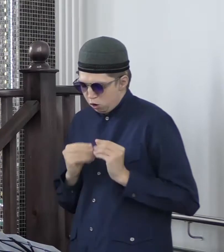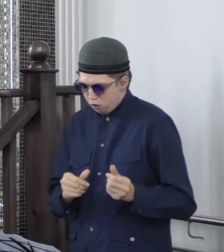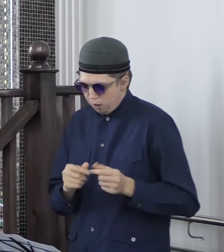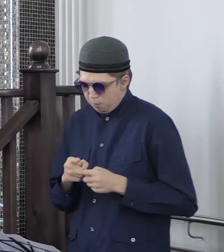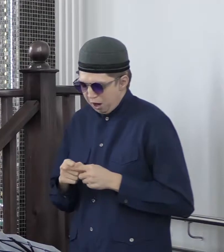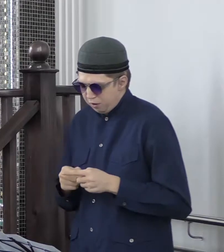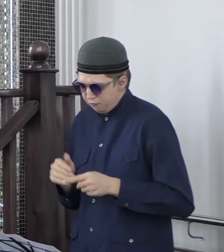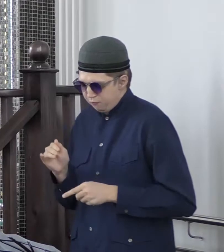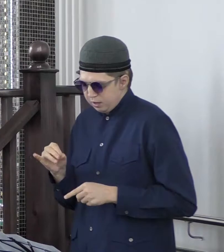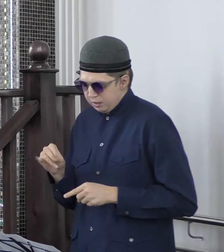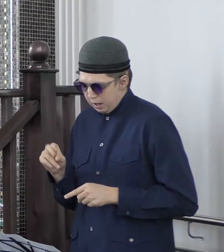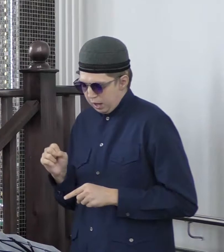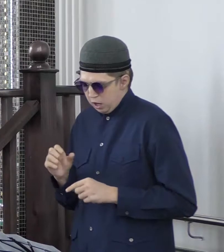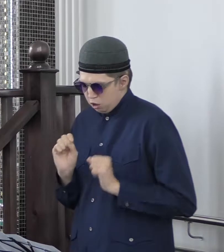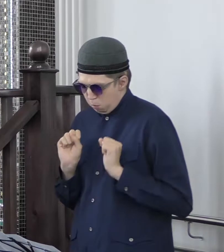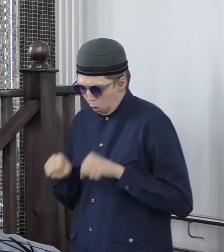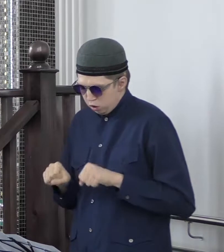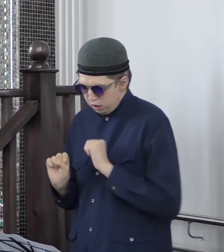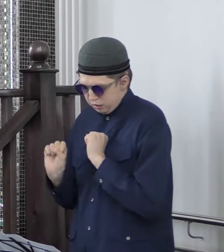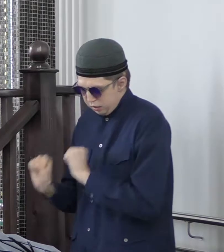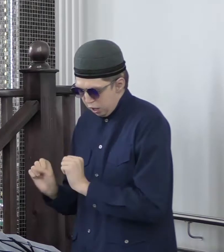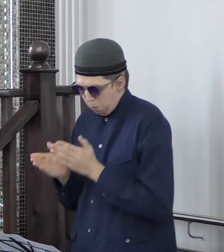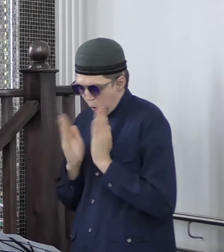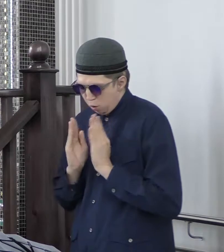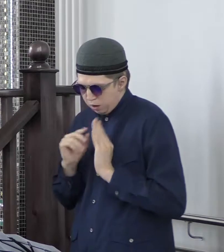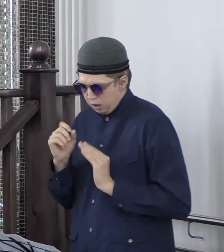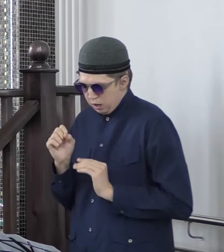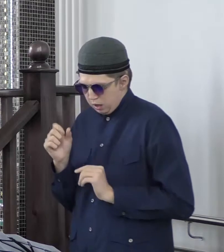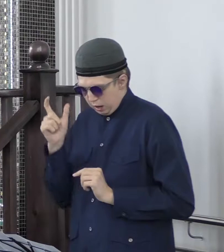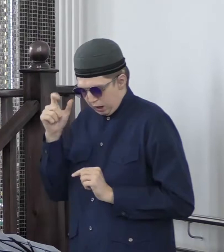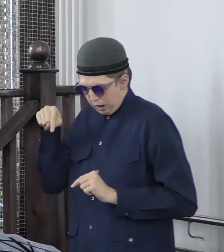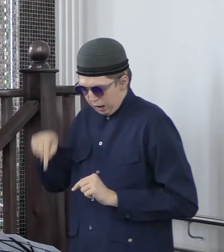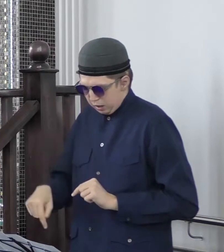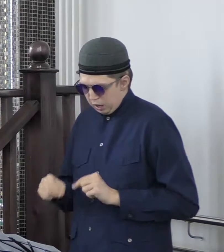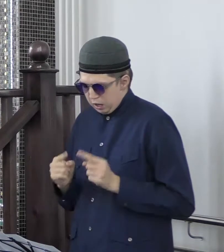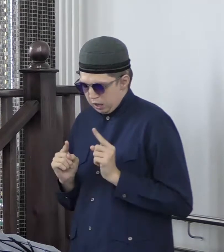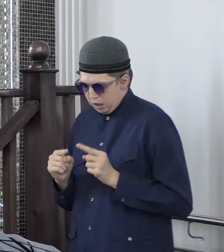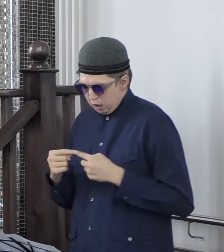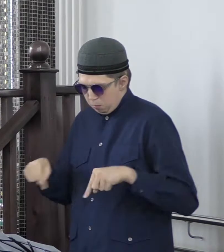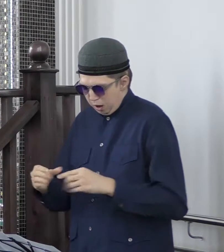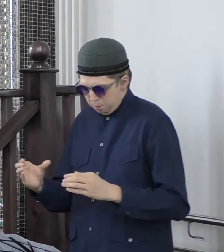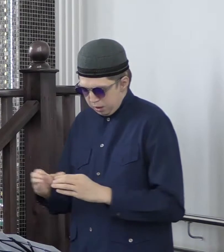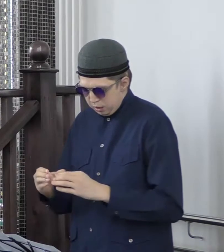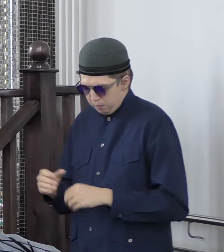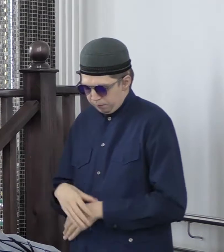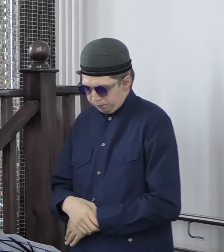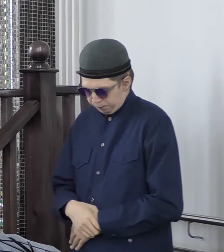تعالى الله تعالى بزينا شدي اتقوا الله ويدي سيسي